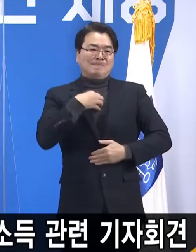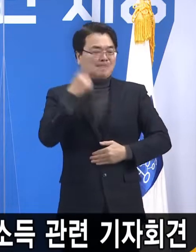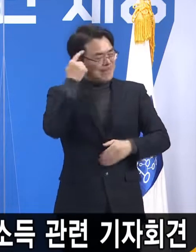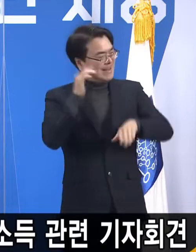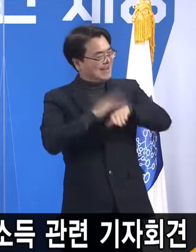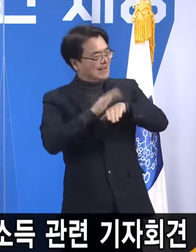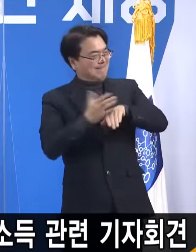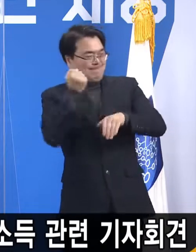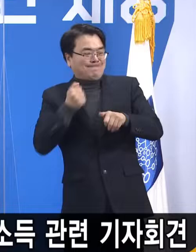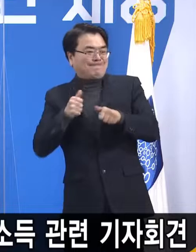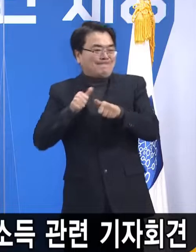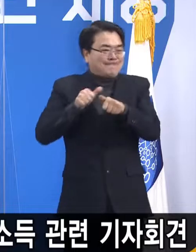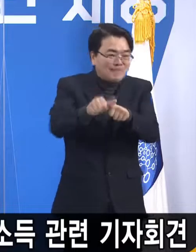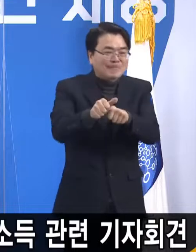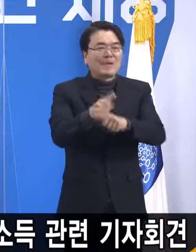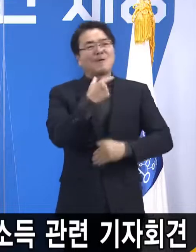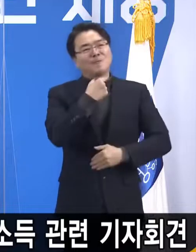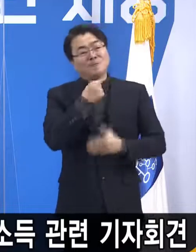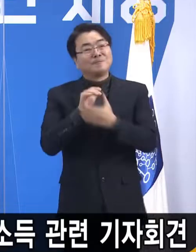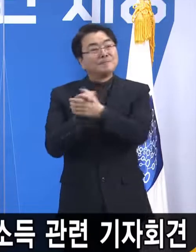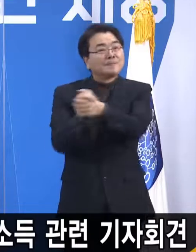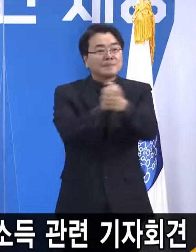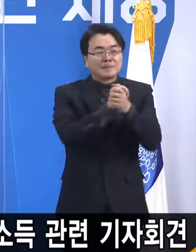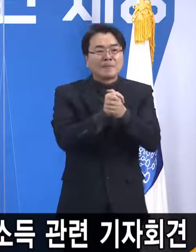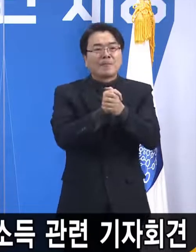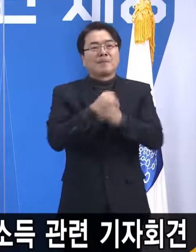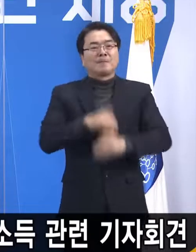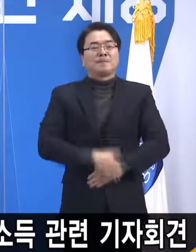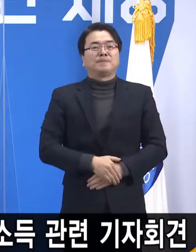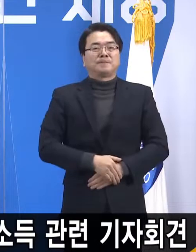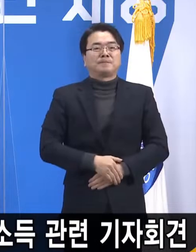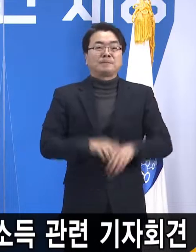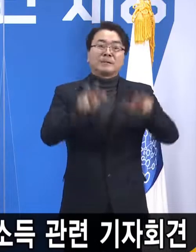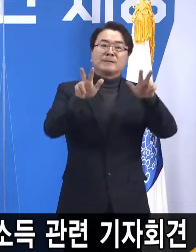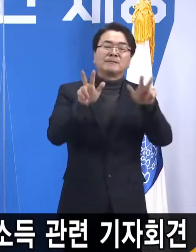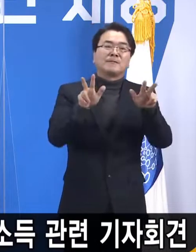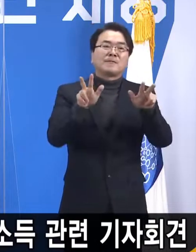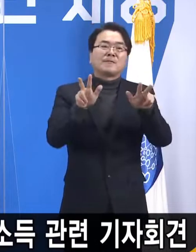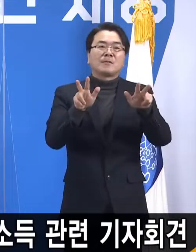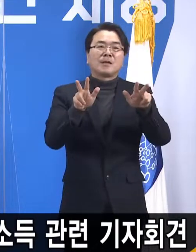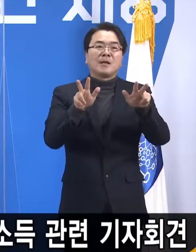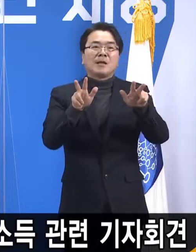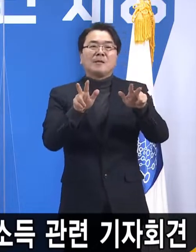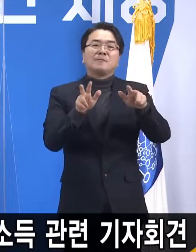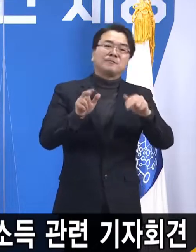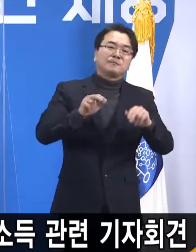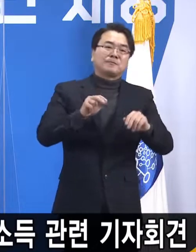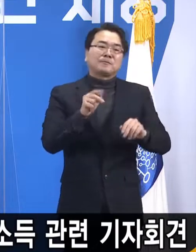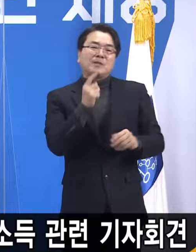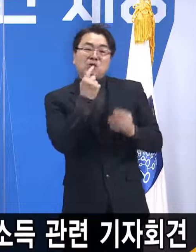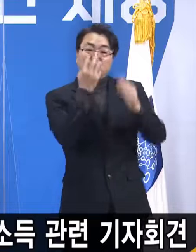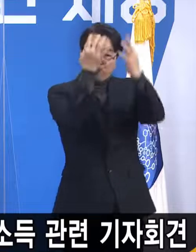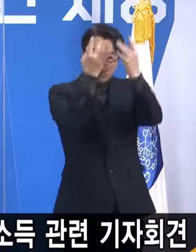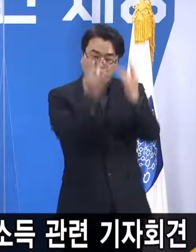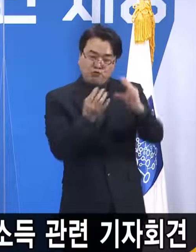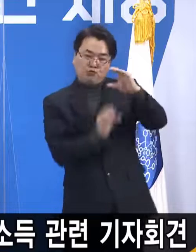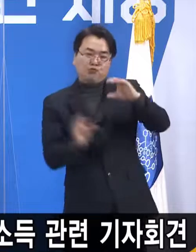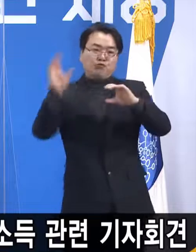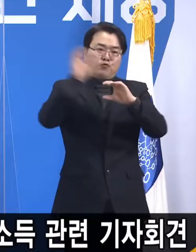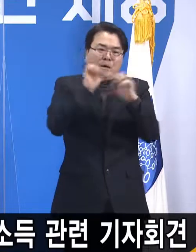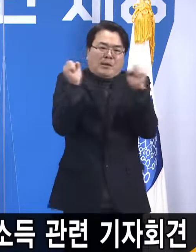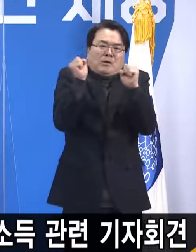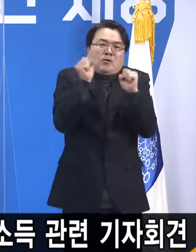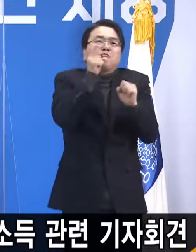슬기롭게 이겨나가기를 바랍니다. 비록 지금은 눈 위에 서리가 또 내리는